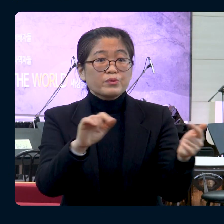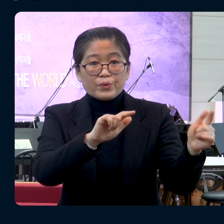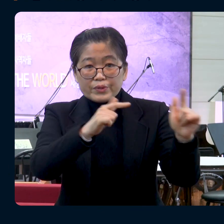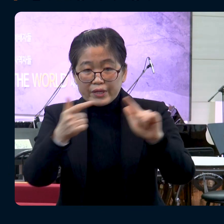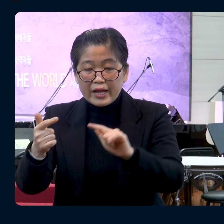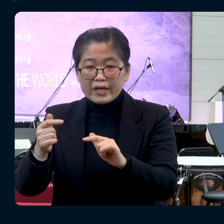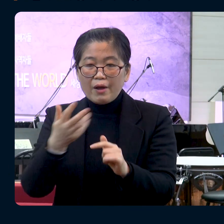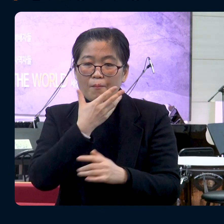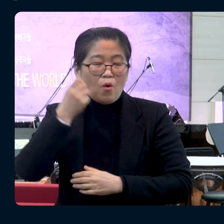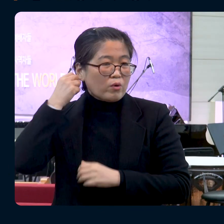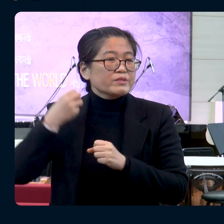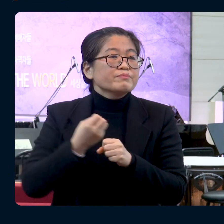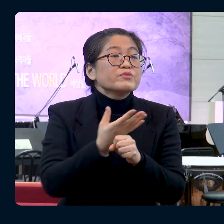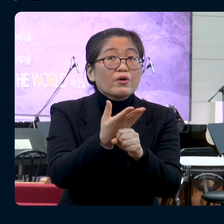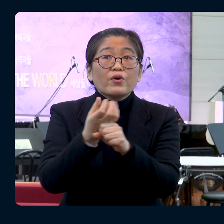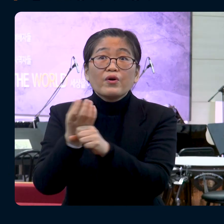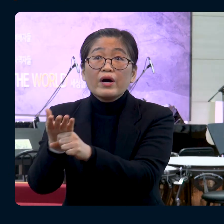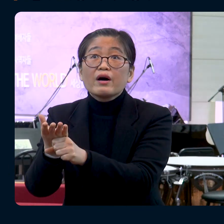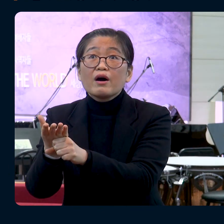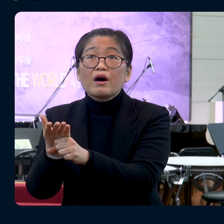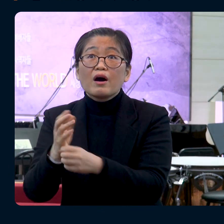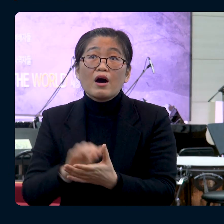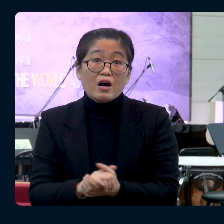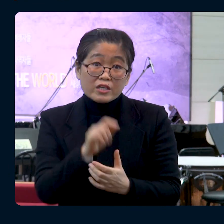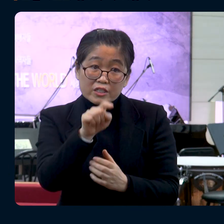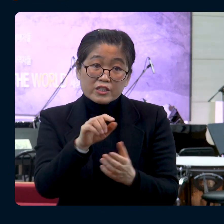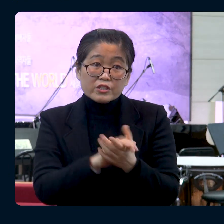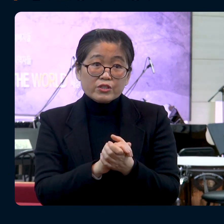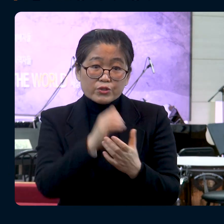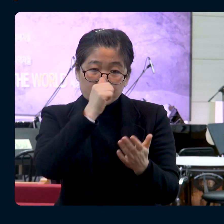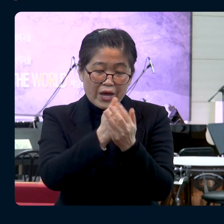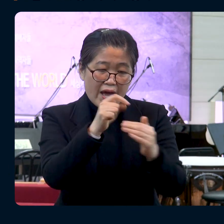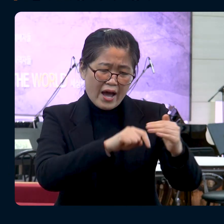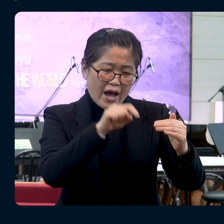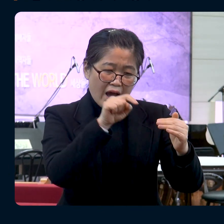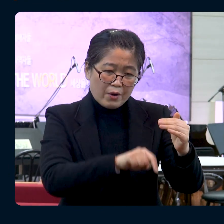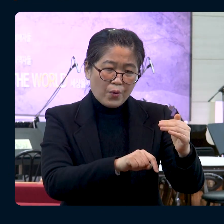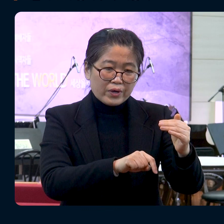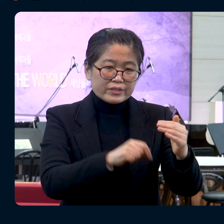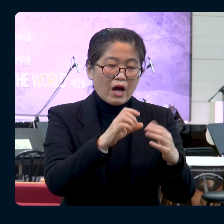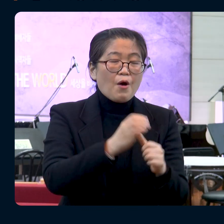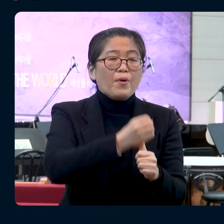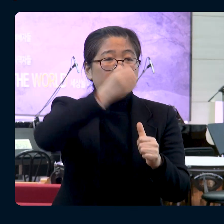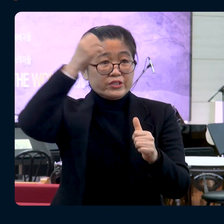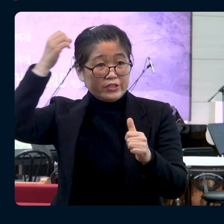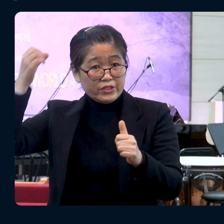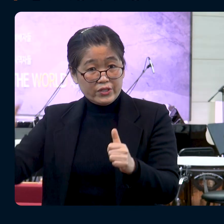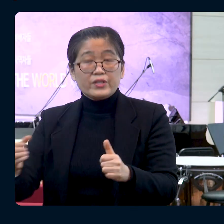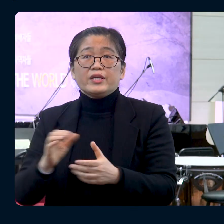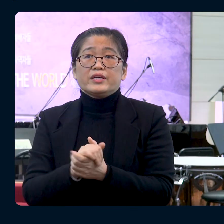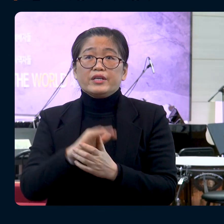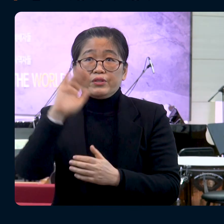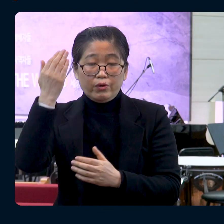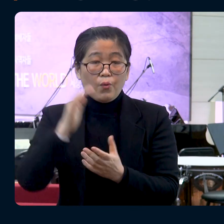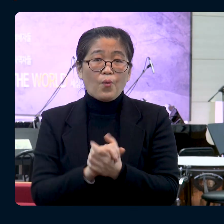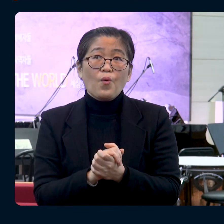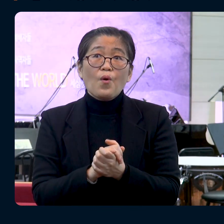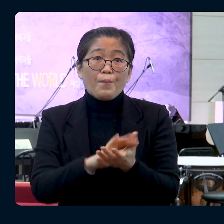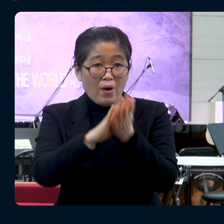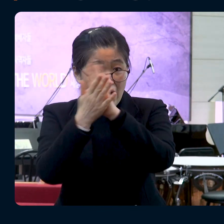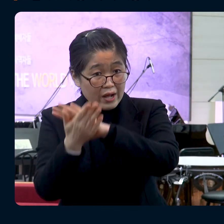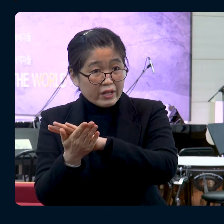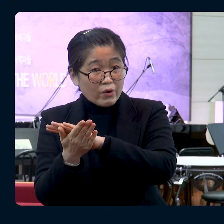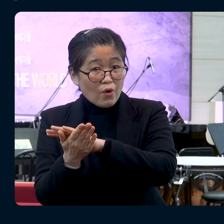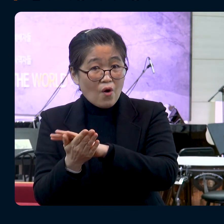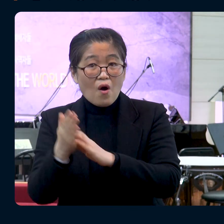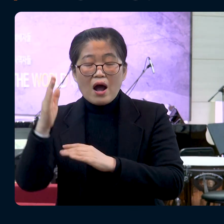전파되어서 그들이 그 복음으로 회복되면서, 그러면서 그들이 그 죄 가운데서 벗어나서 그동안 그렇게 섬겼던 우상들을 다 집어던지고